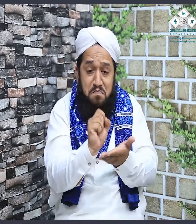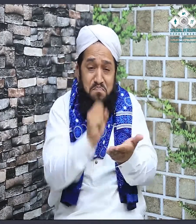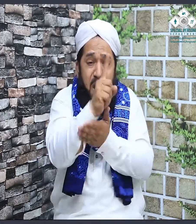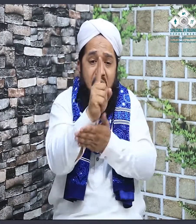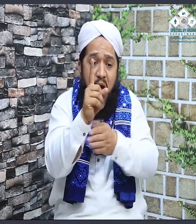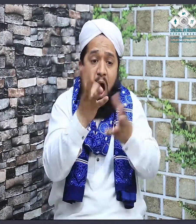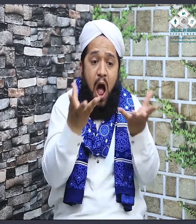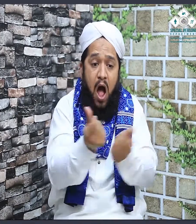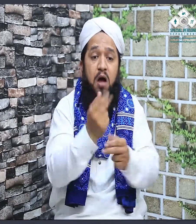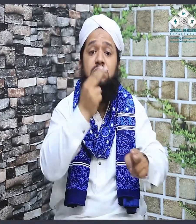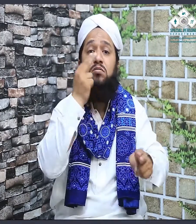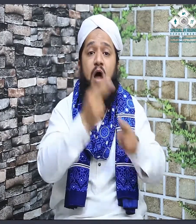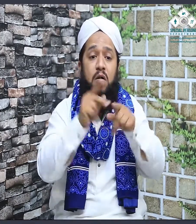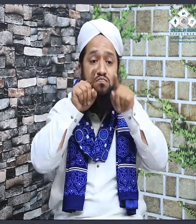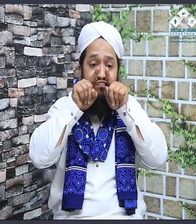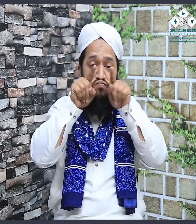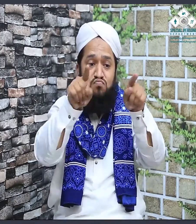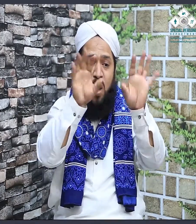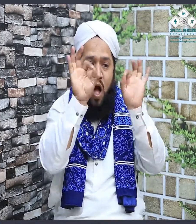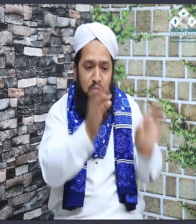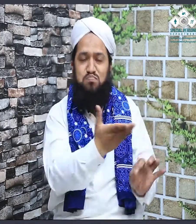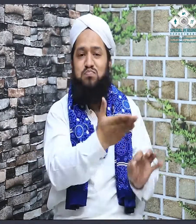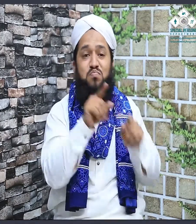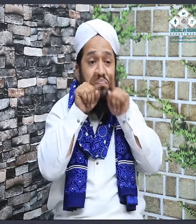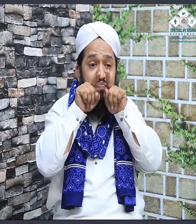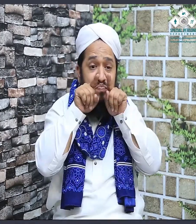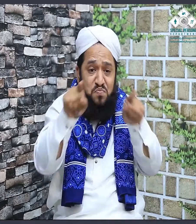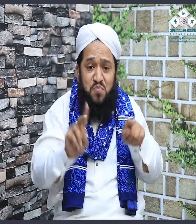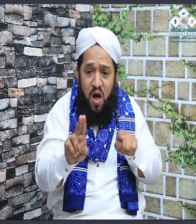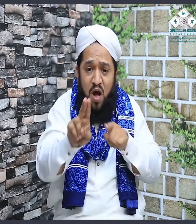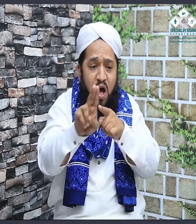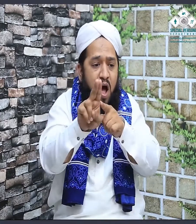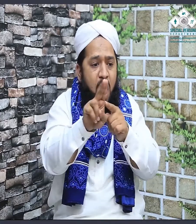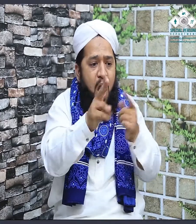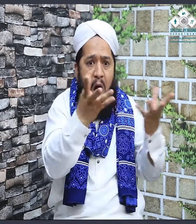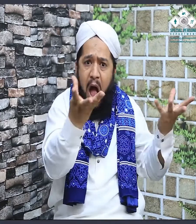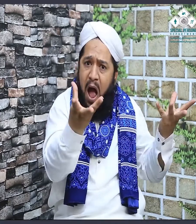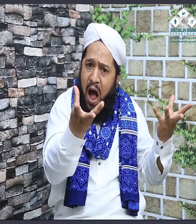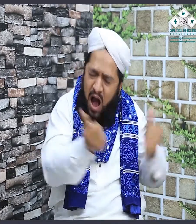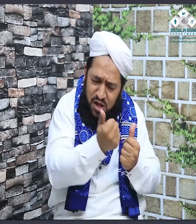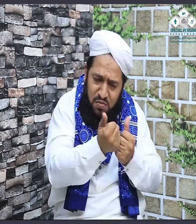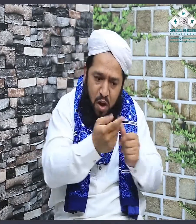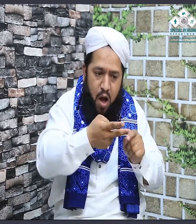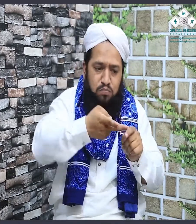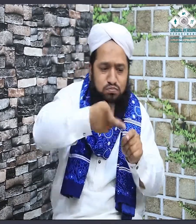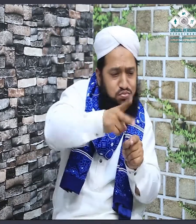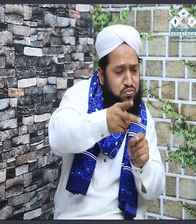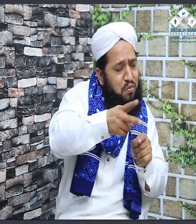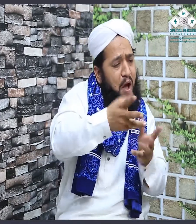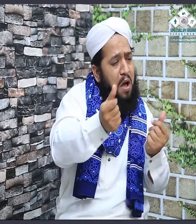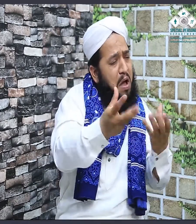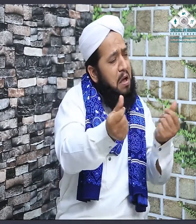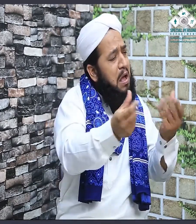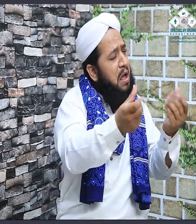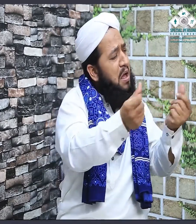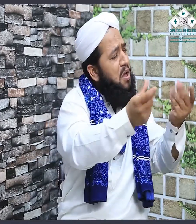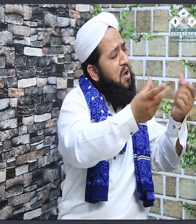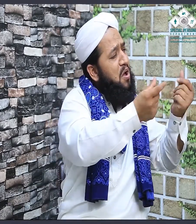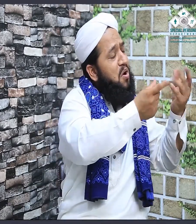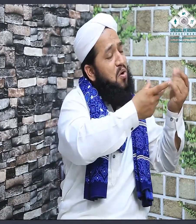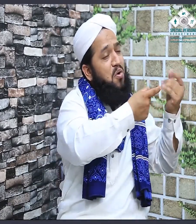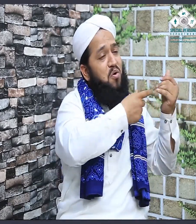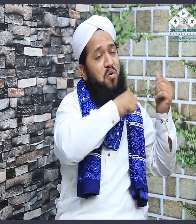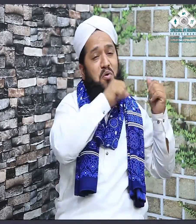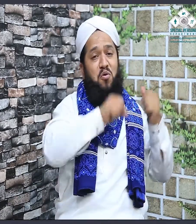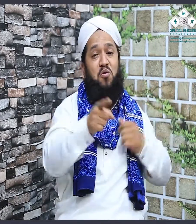میں ٹڈی ہے. جب ٹڈی ہلاک ہوگی تو دوسری مخلوقات لگاتار ہلاک ہوں گی, یعنی پھر یہ ایک سلسلہ ہے.